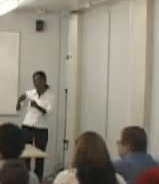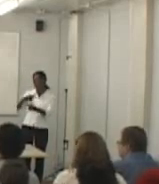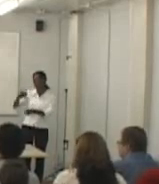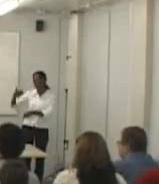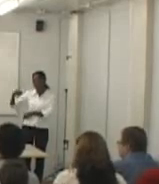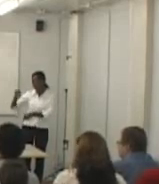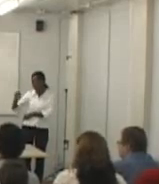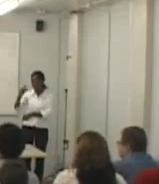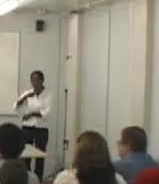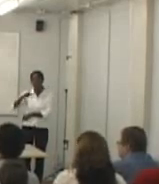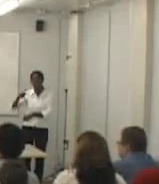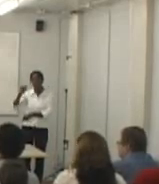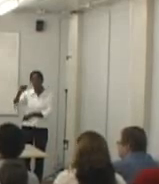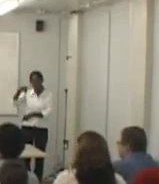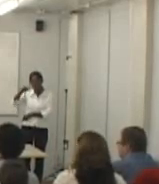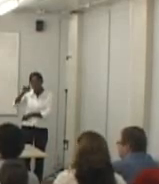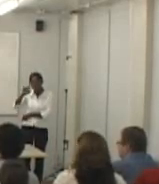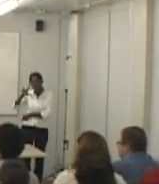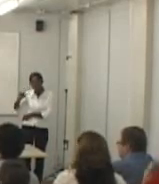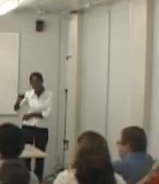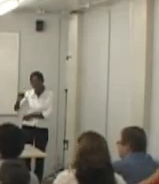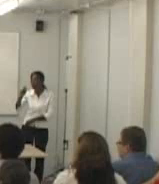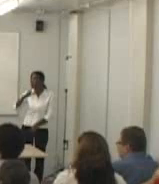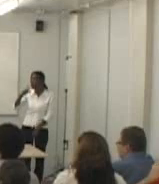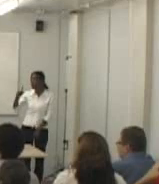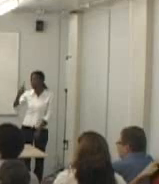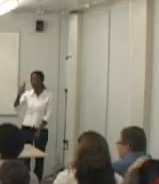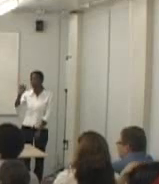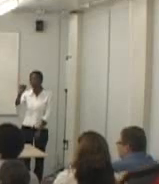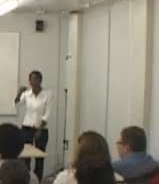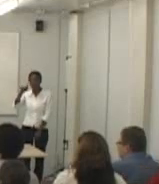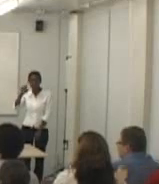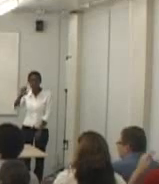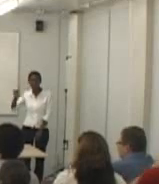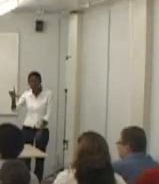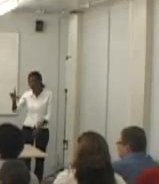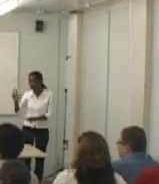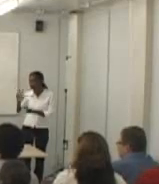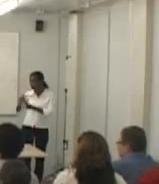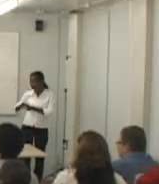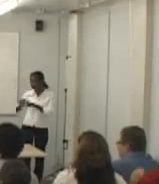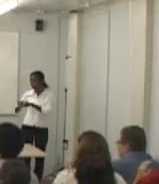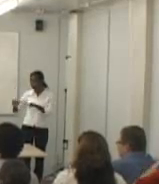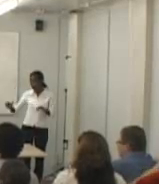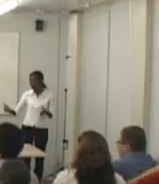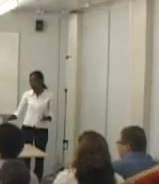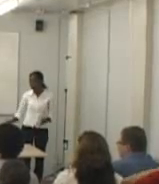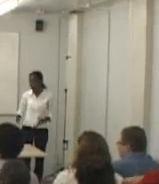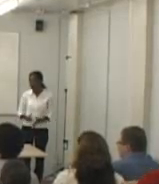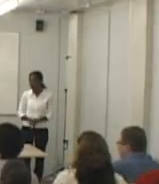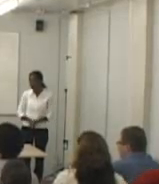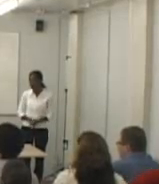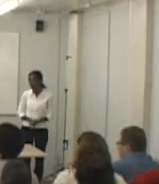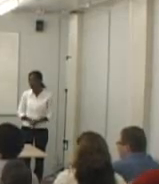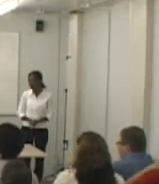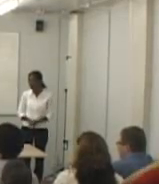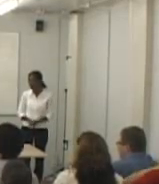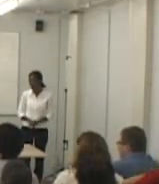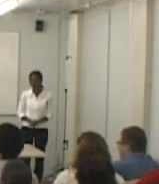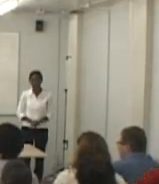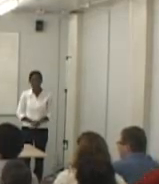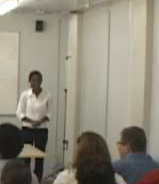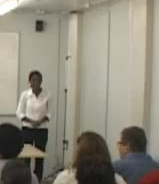com a professora Ângela e o professor Rangel pode fazer parte da mesa professora Ângela tá aqui